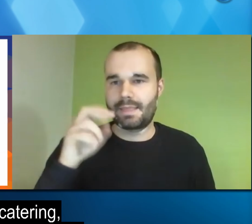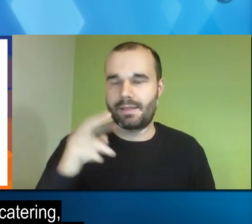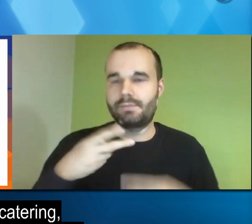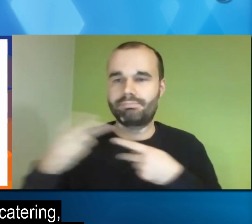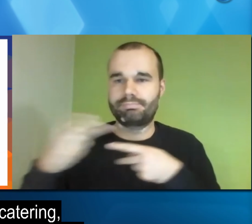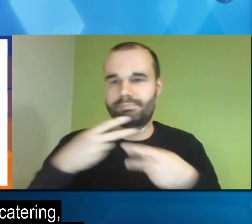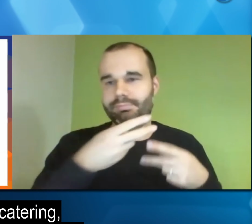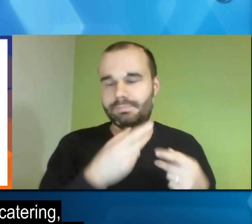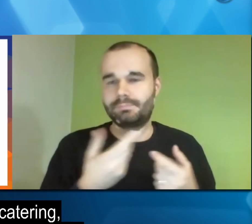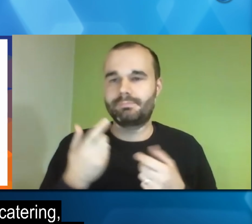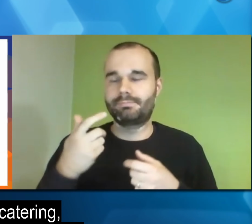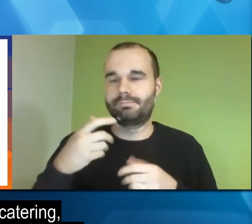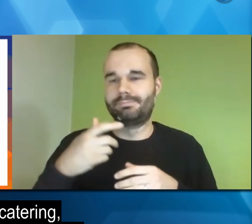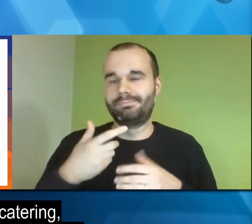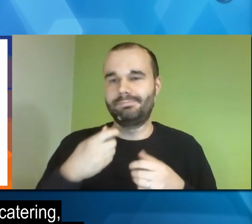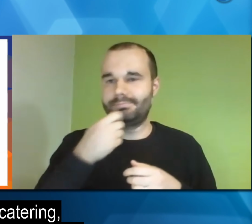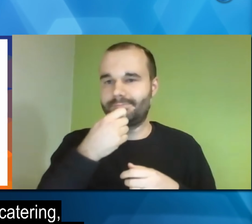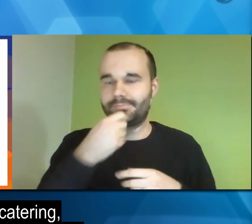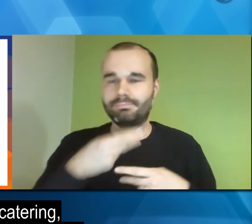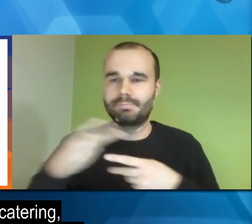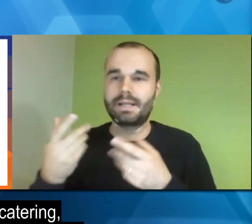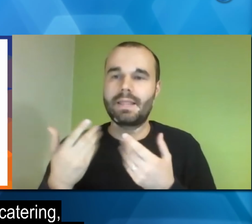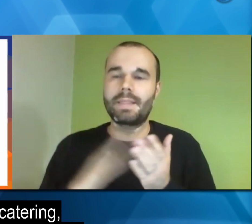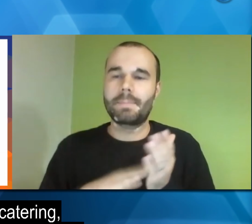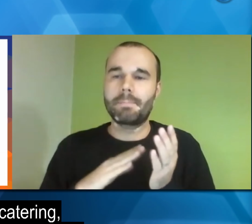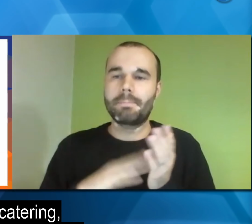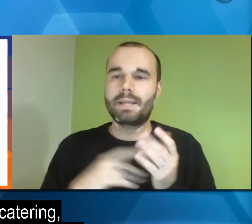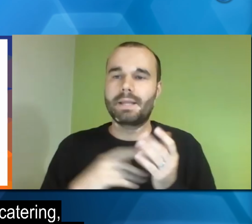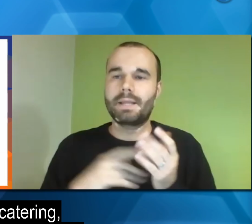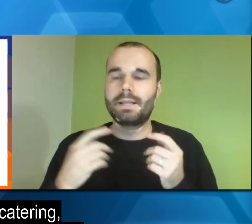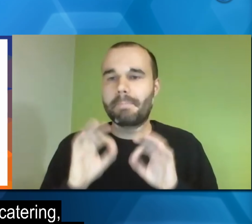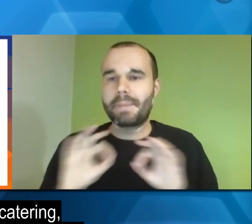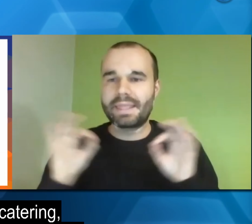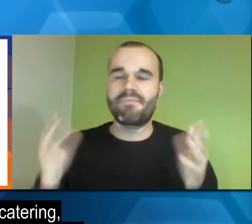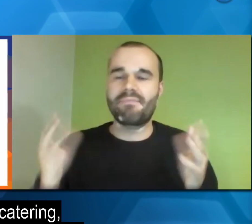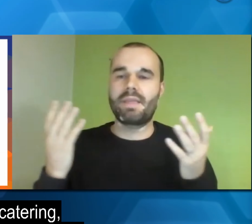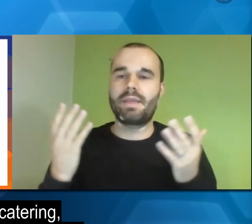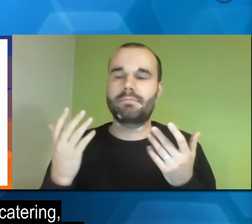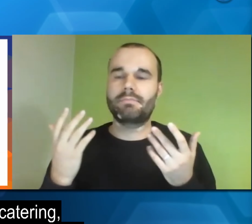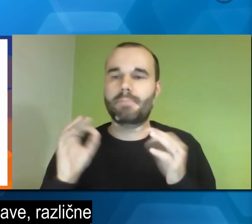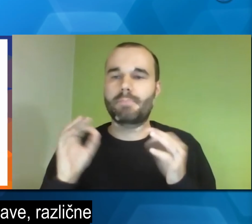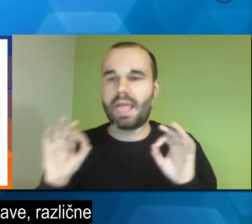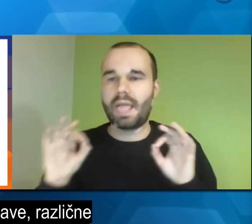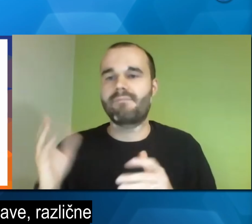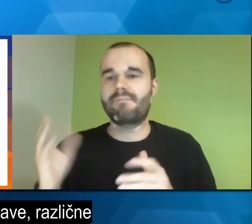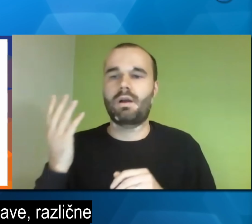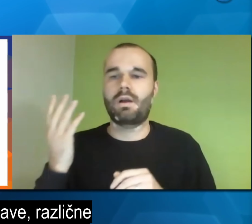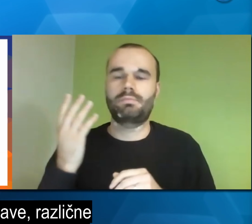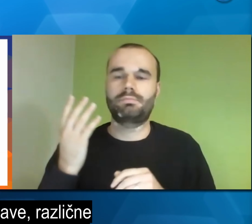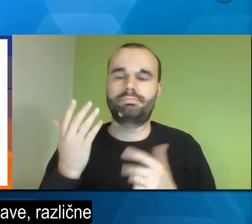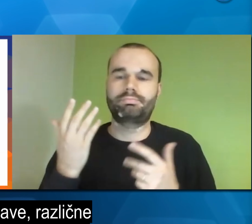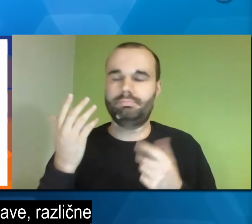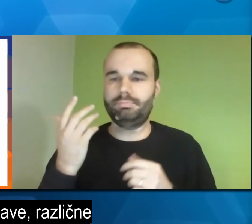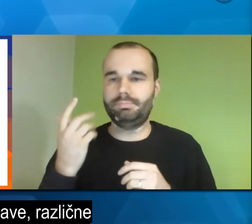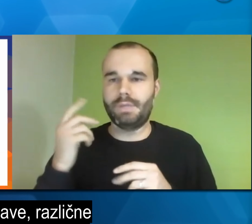Nudijo tudi catering, se pravi dostava hrane, na primer na različne prireditve, proslave,